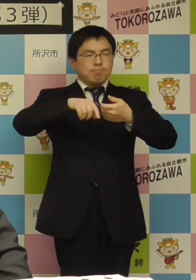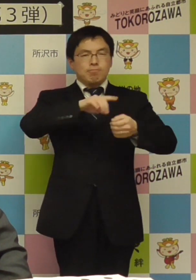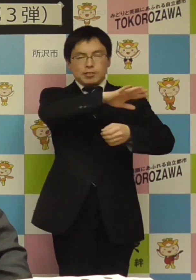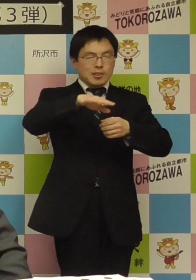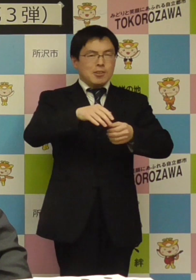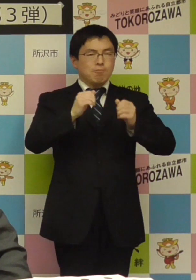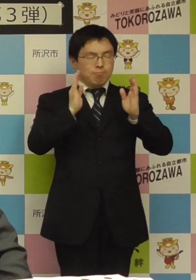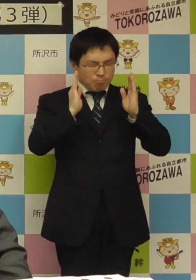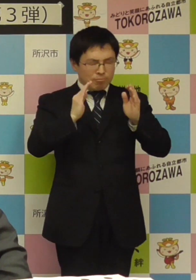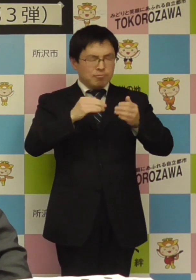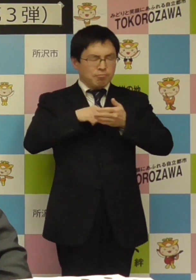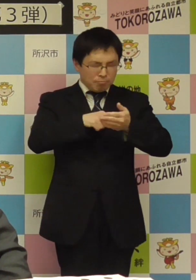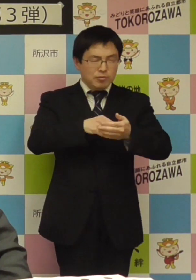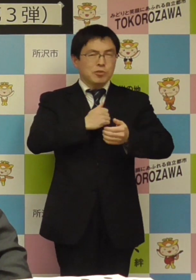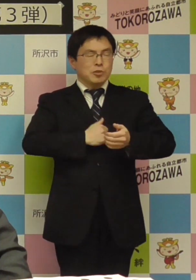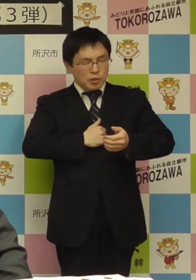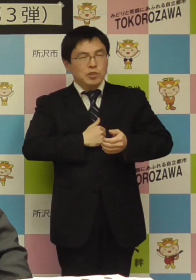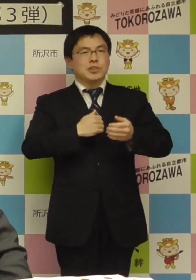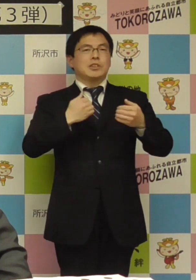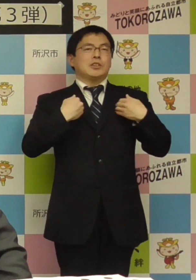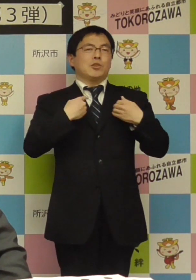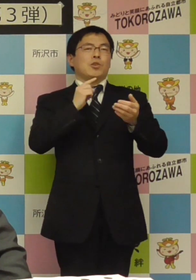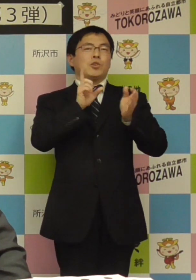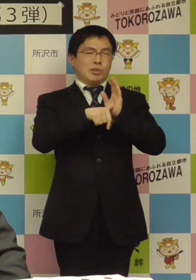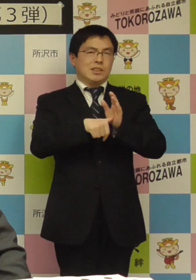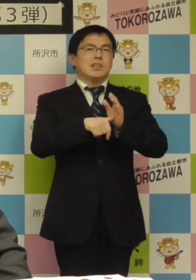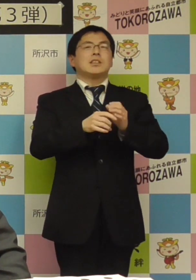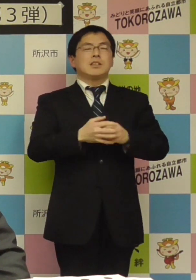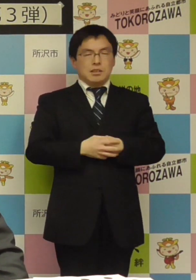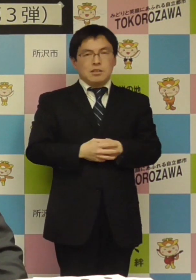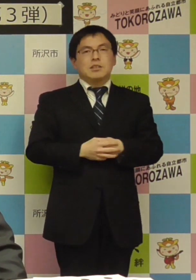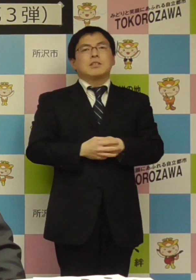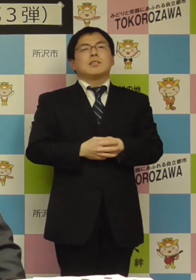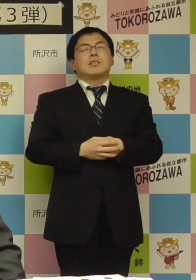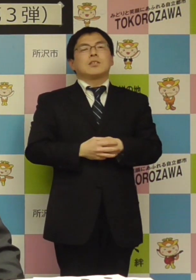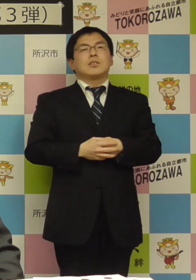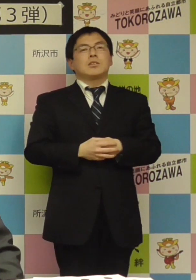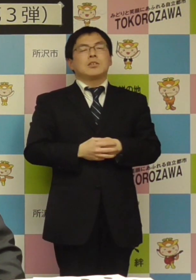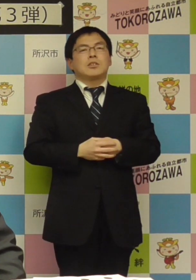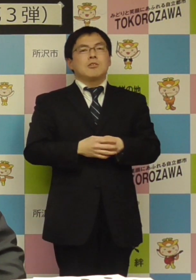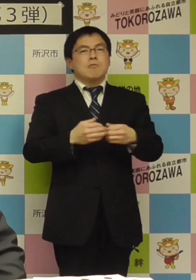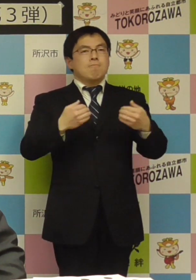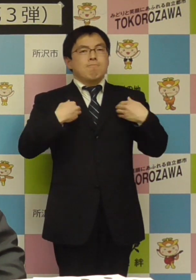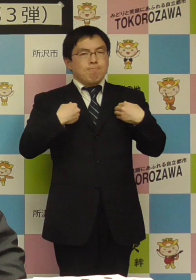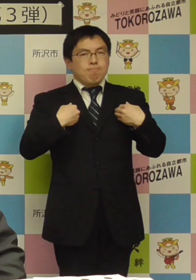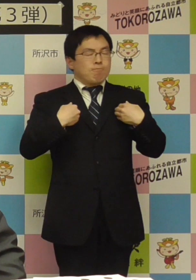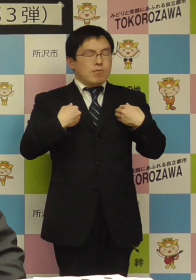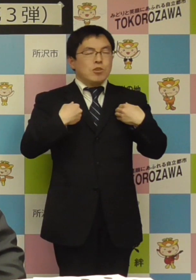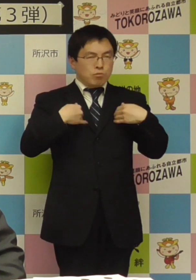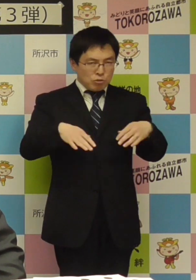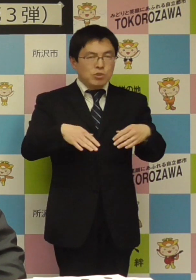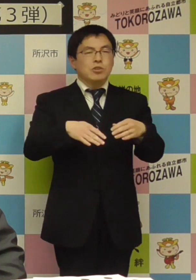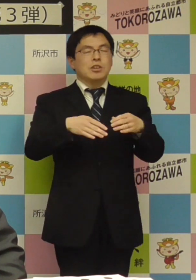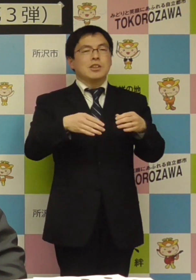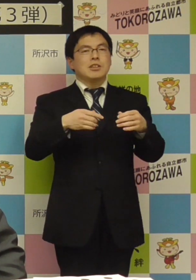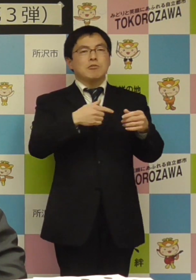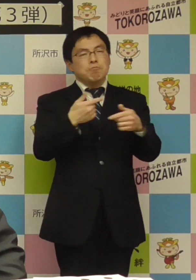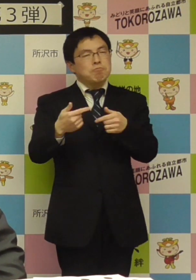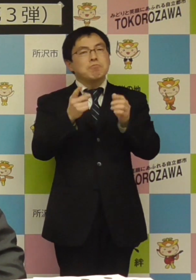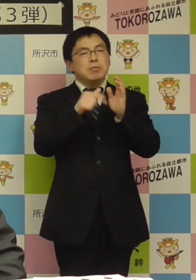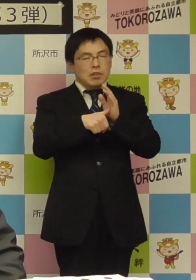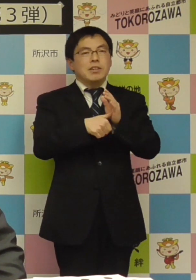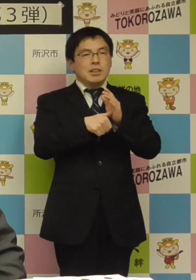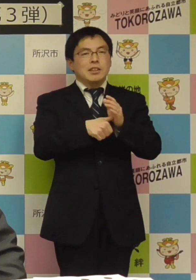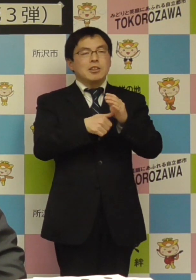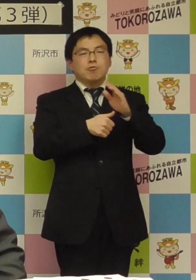なければいけない時であります。不要不急の外出をやめて、密